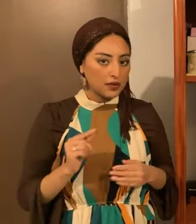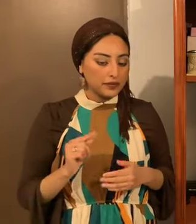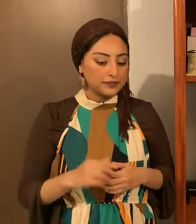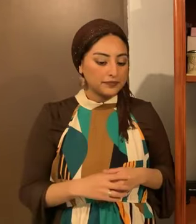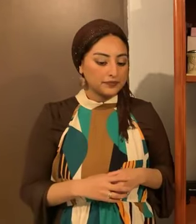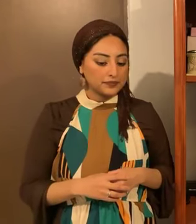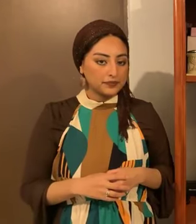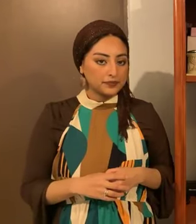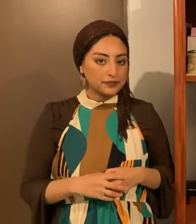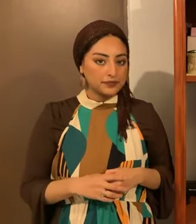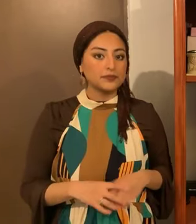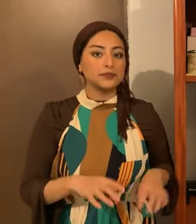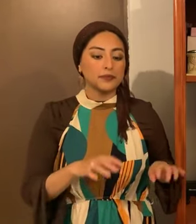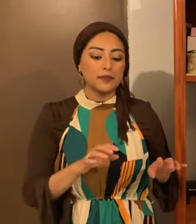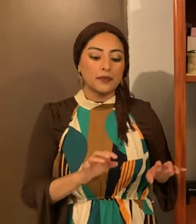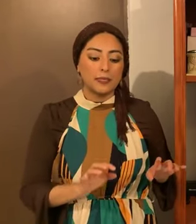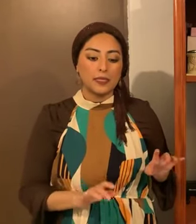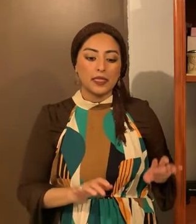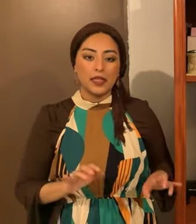Ahora sí.